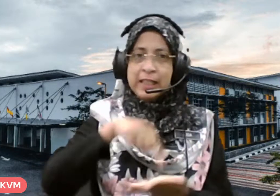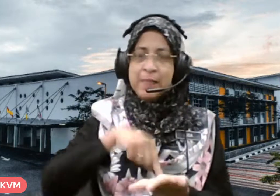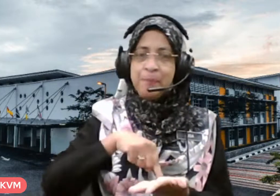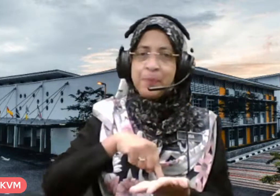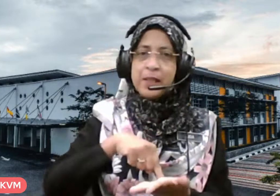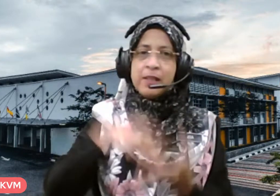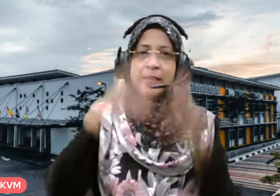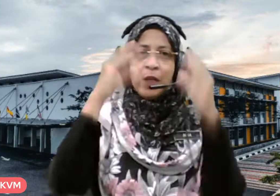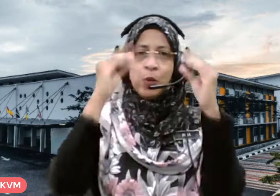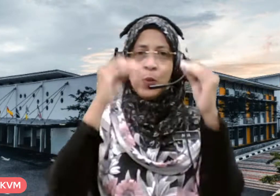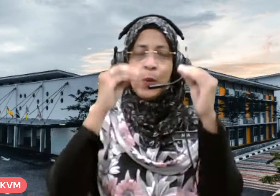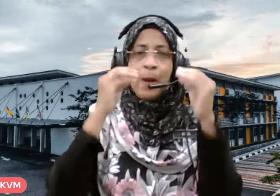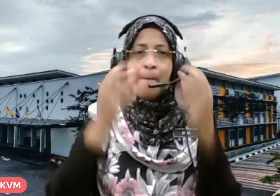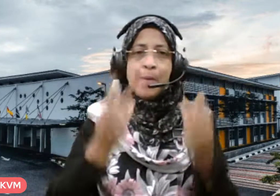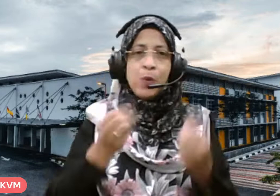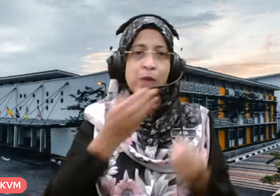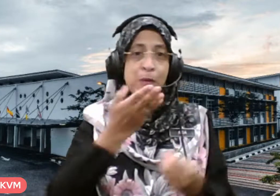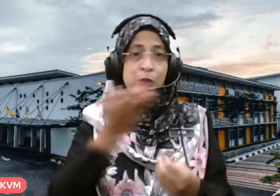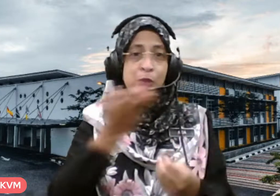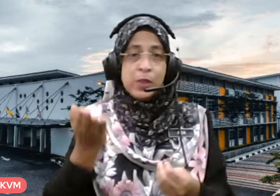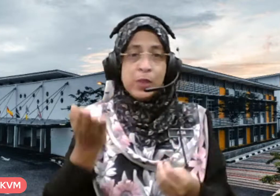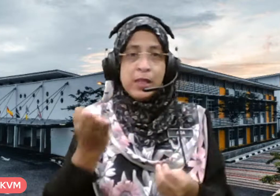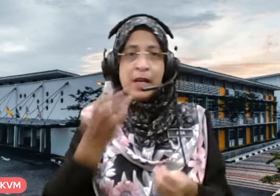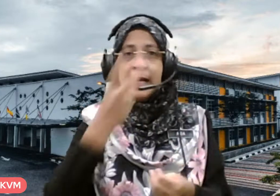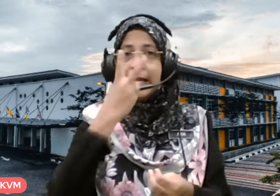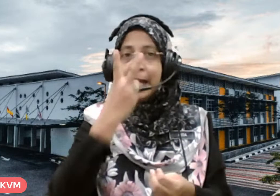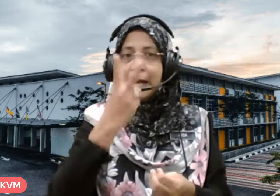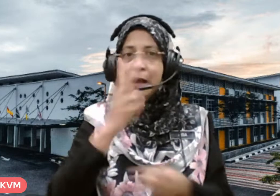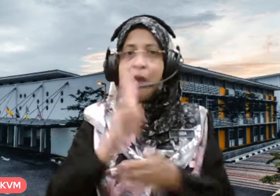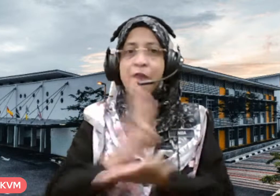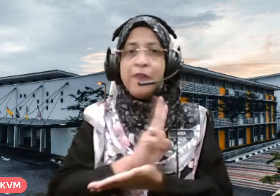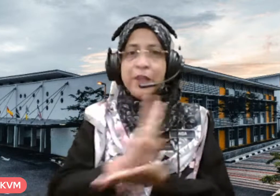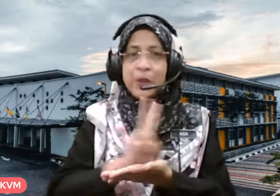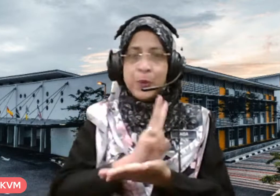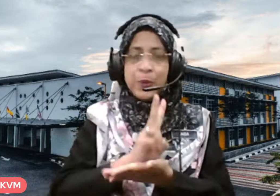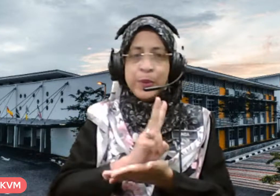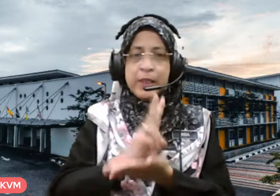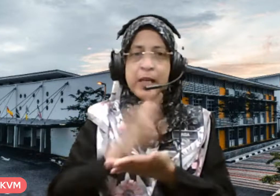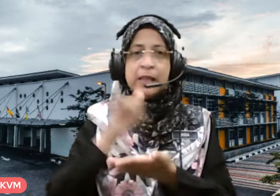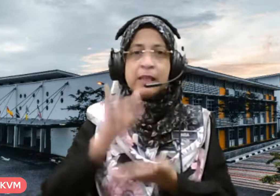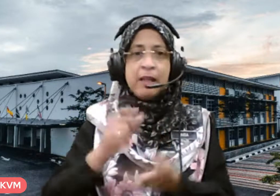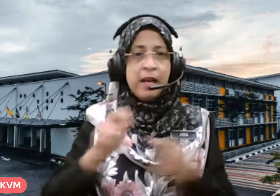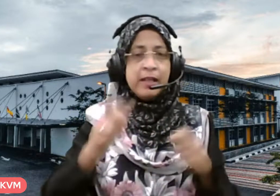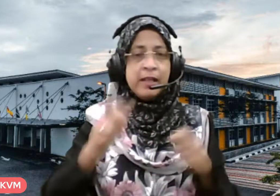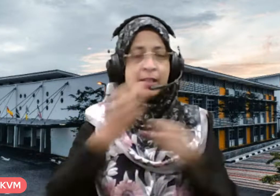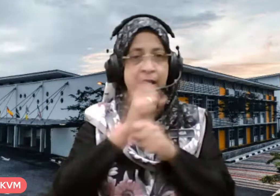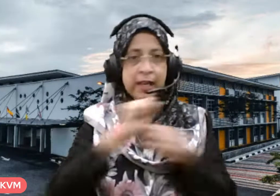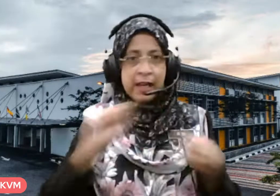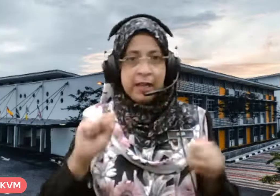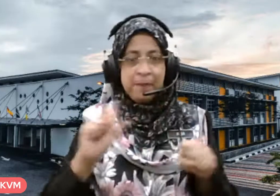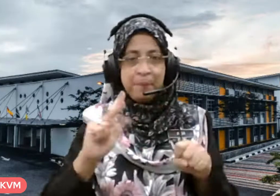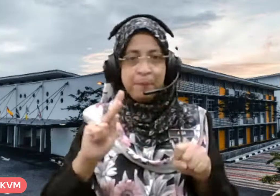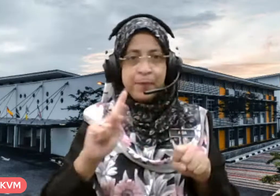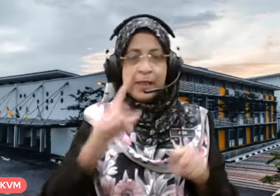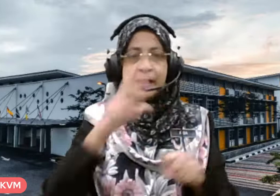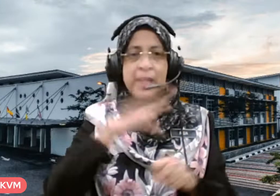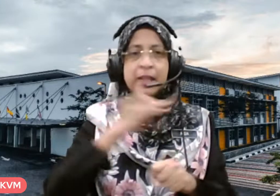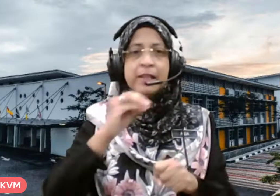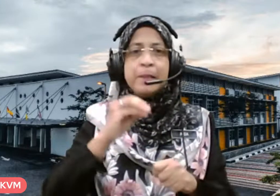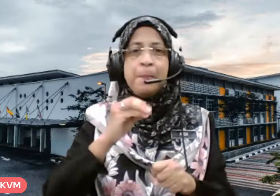hari ini cego mau kamu semua lihat video yang telah disediakan